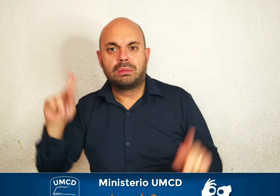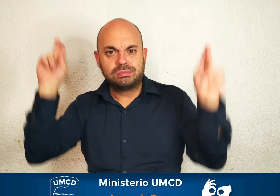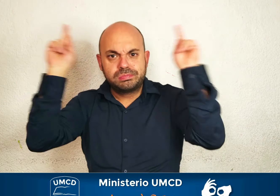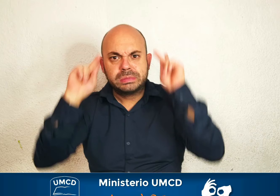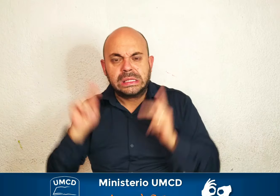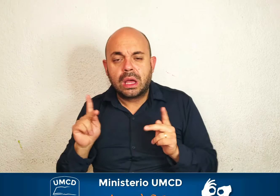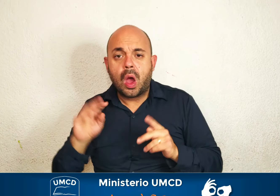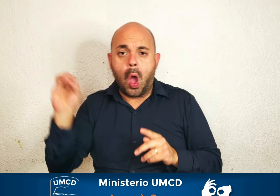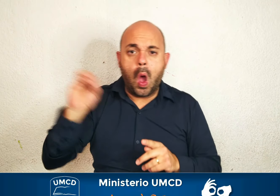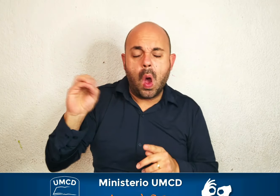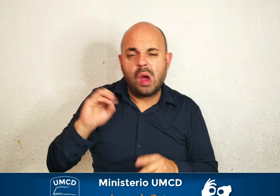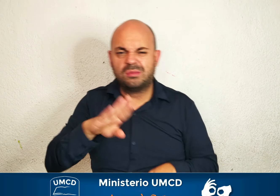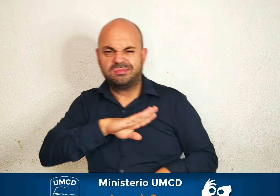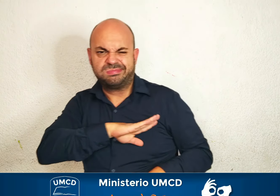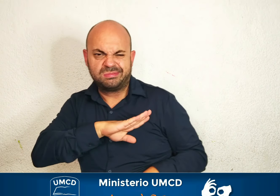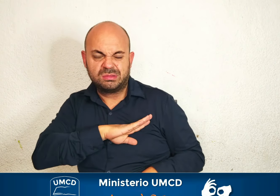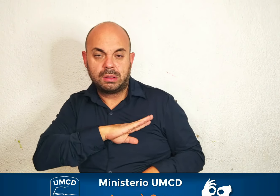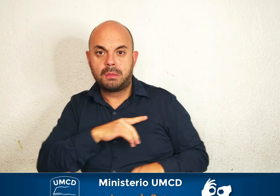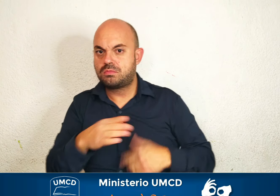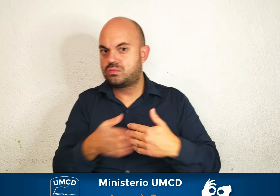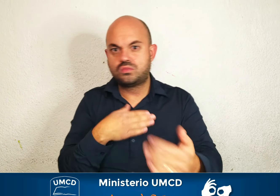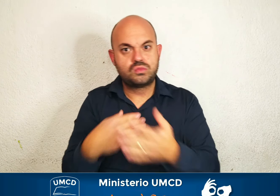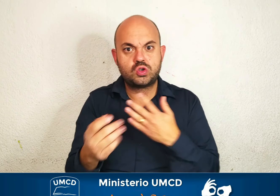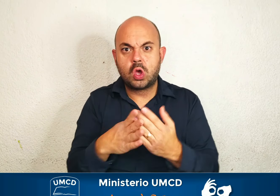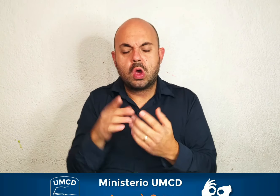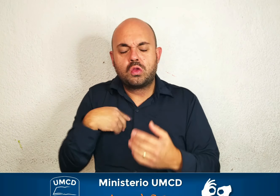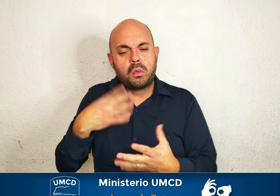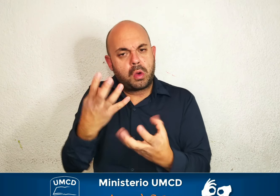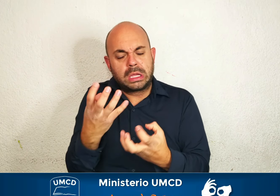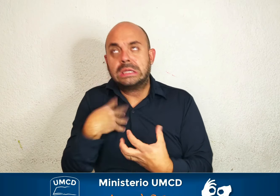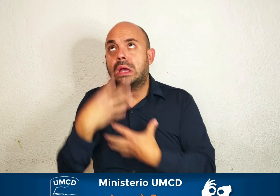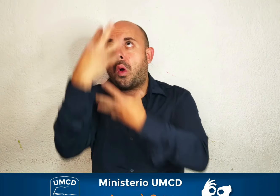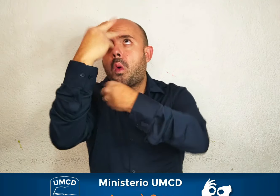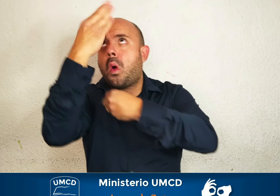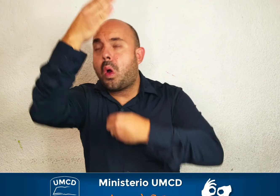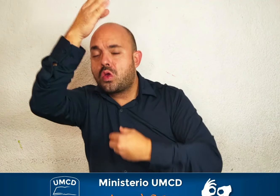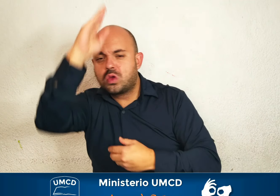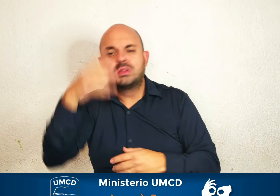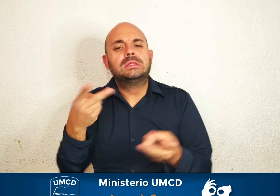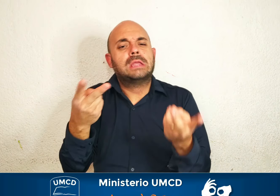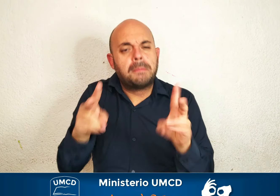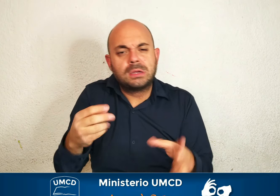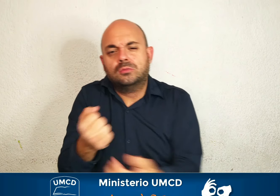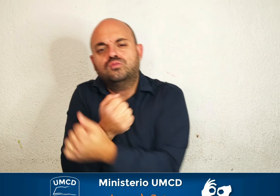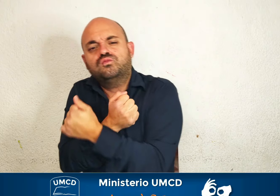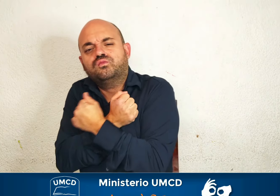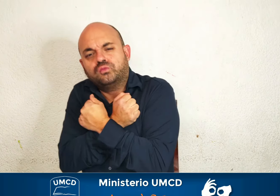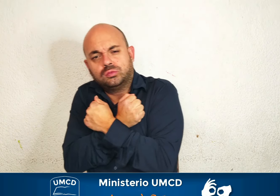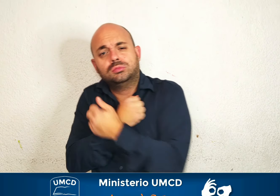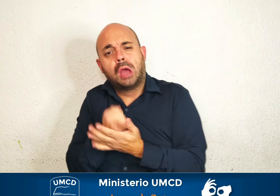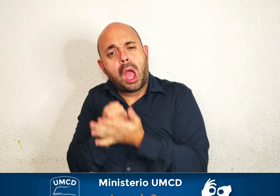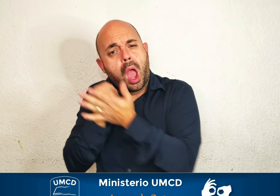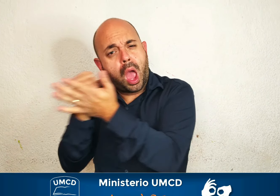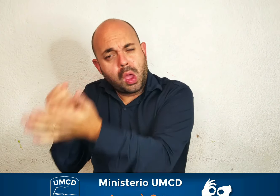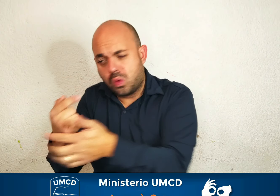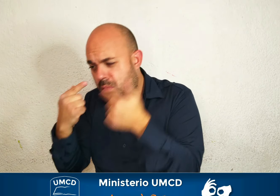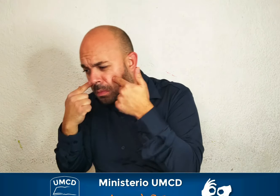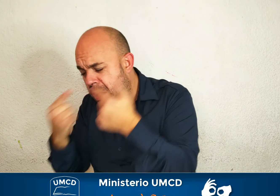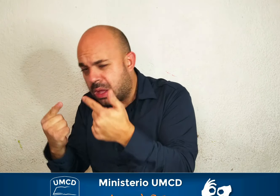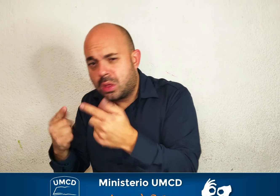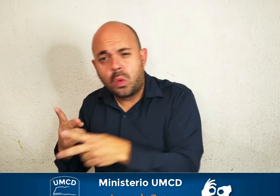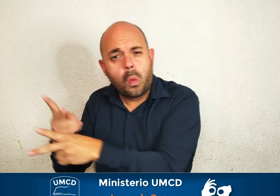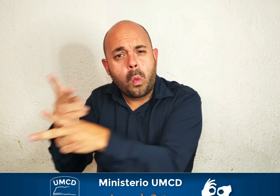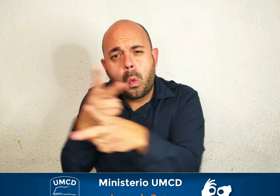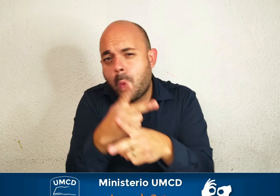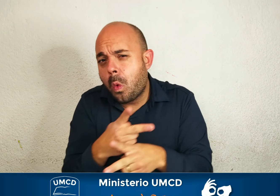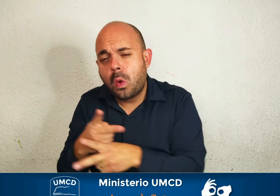lado mío también. Y hago todo por, agradándole a Dios, agradarle a esa persona que está a mi lado. Entonces,